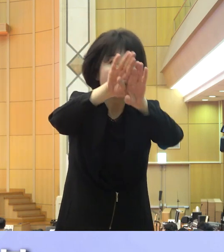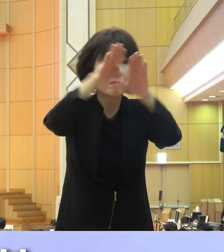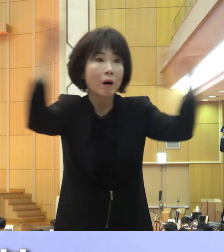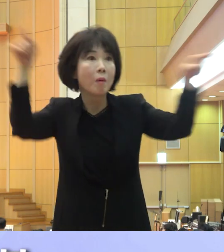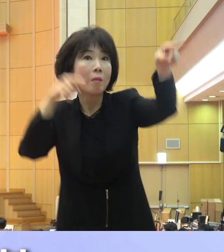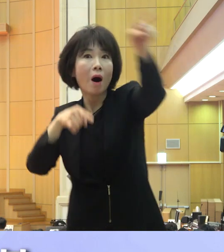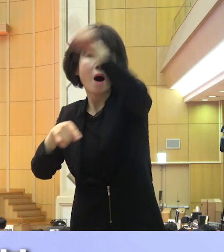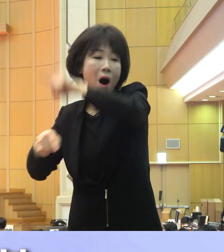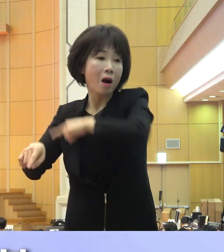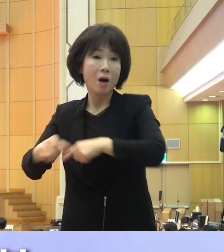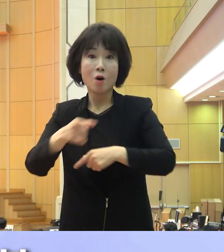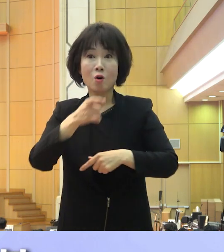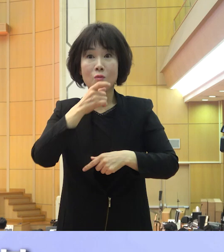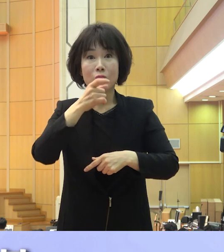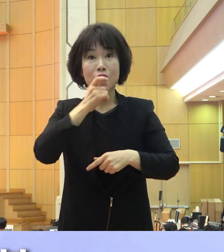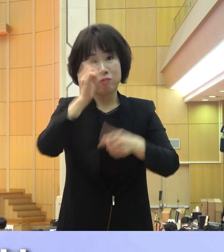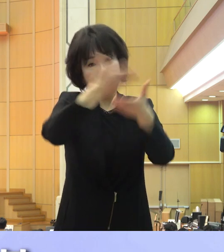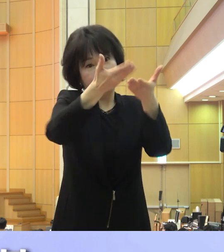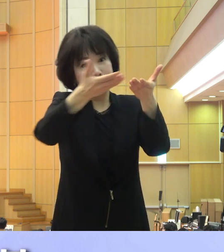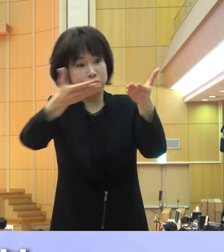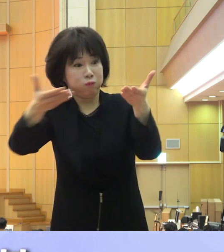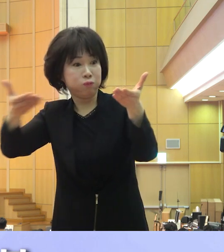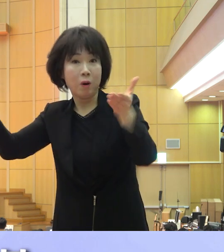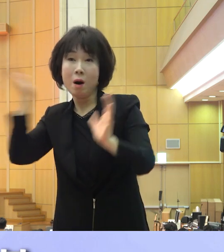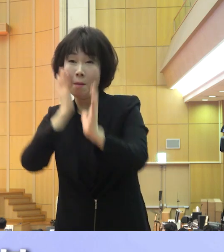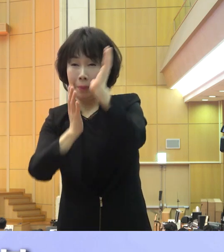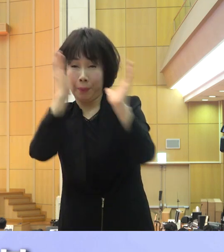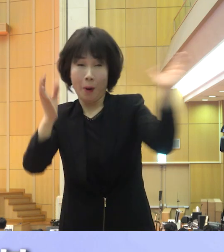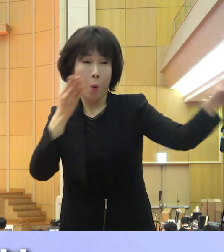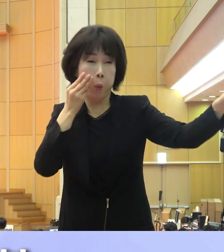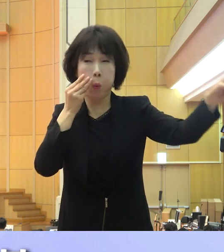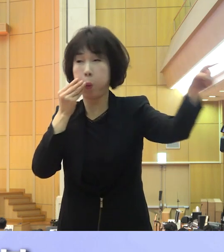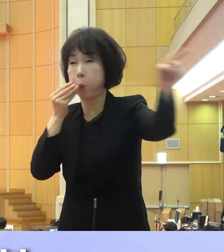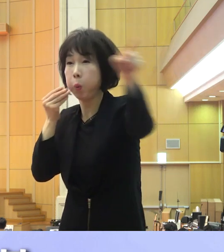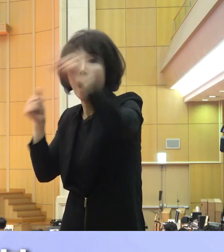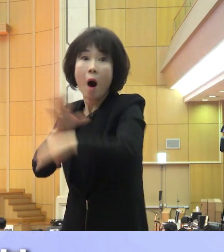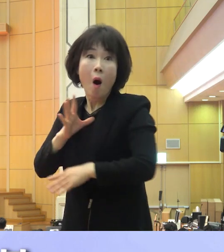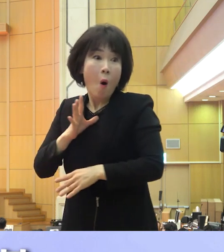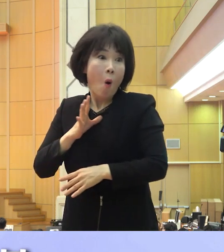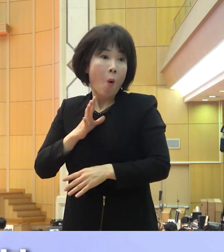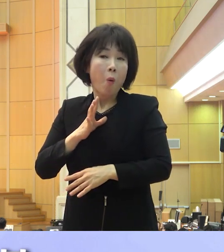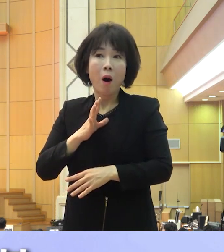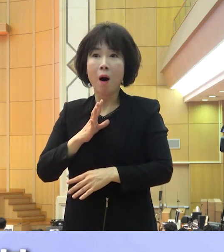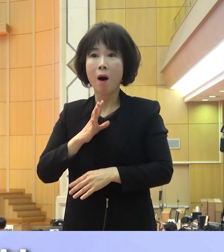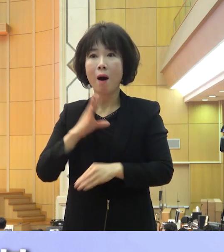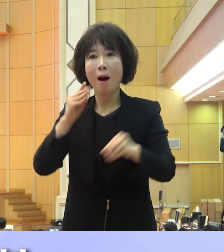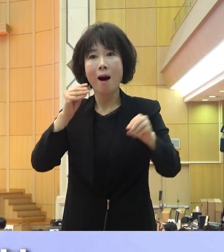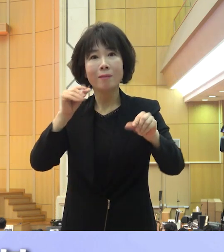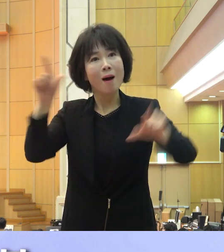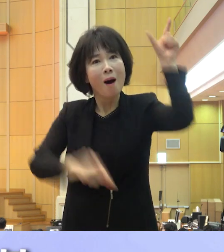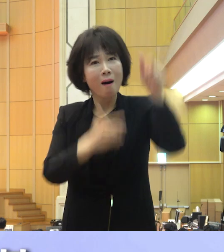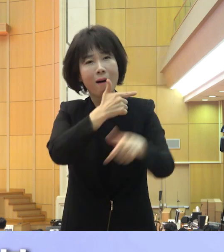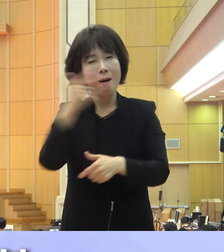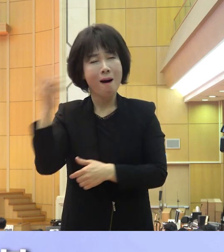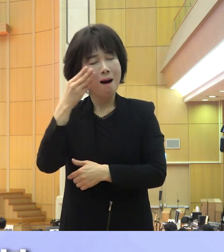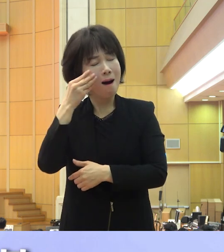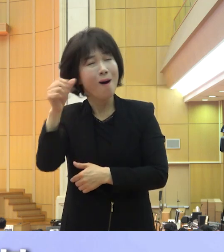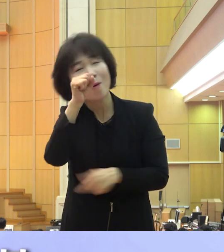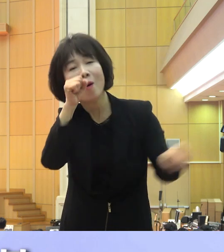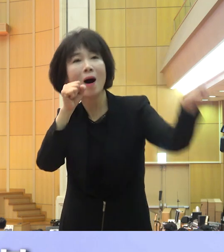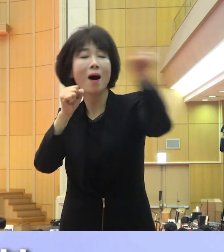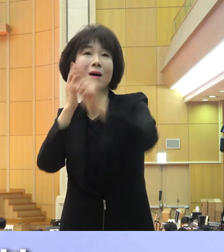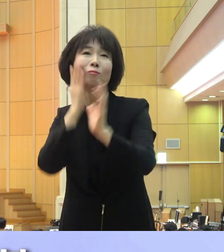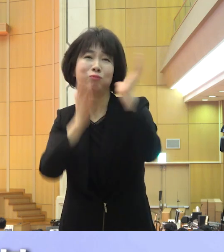그냥 식물로 그냥 푸릅니다. 푸른, 그냥 전부 다 녹색이에요. 녹색입니다. 녹색.